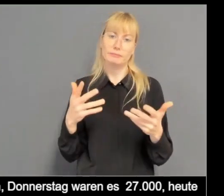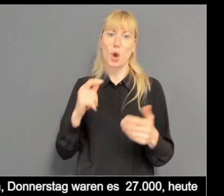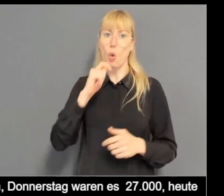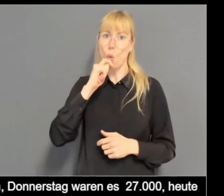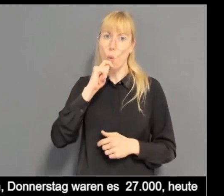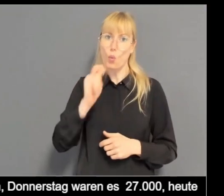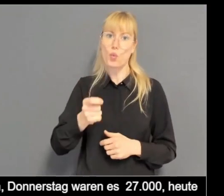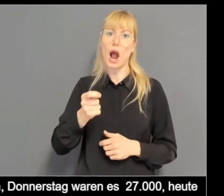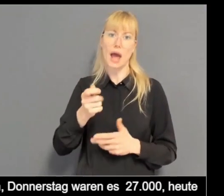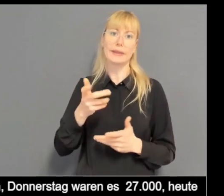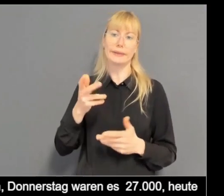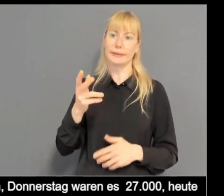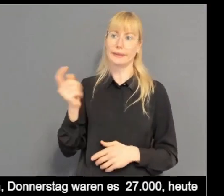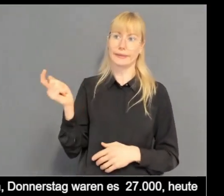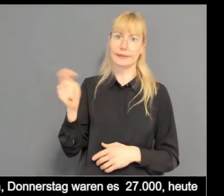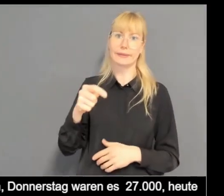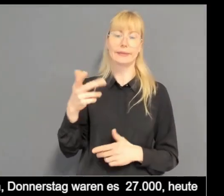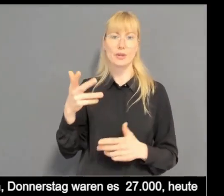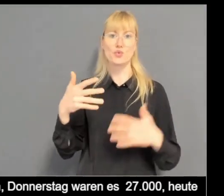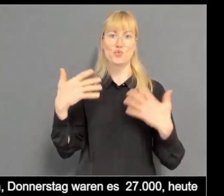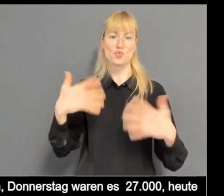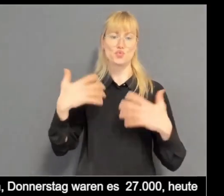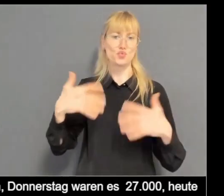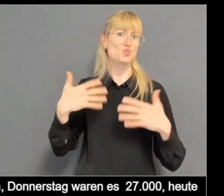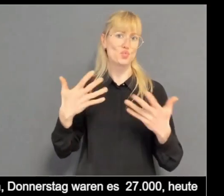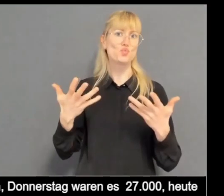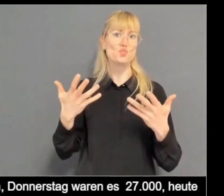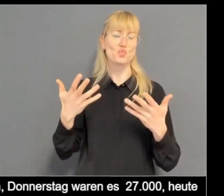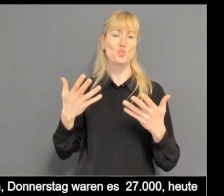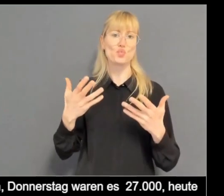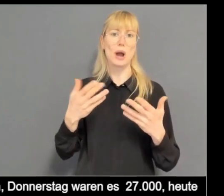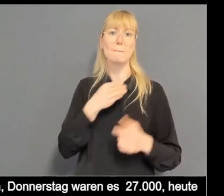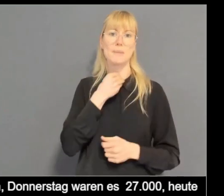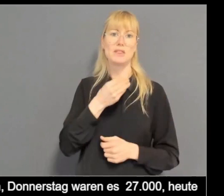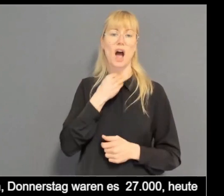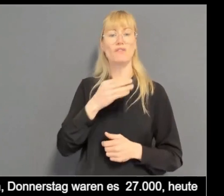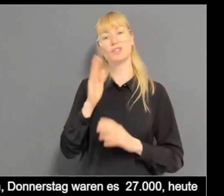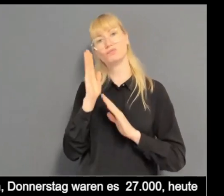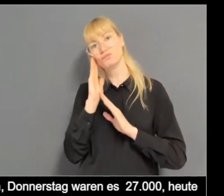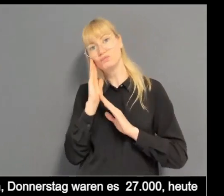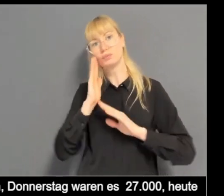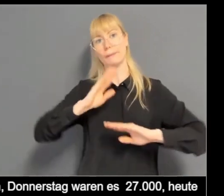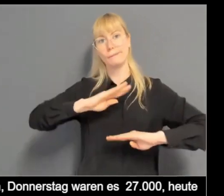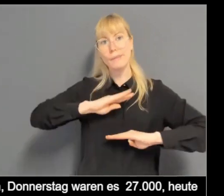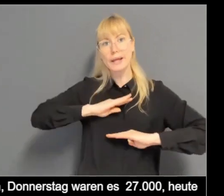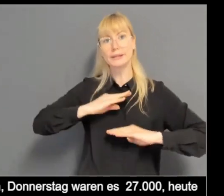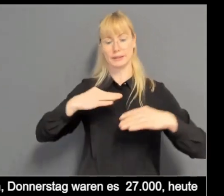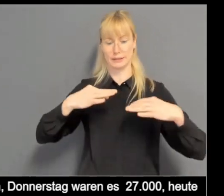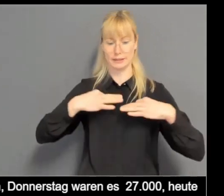ankommen, hoch ist und vor allem kaum abschätzbar ist, in welcher Dimension das weitergeht, in